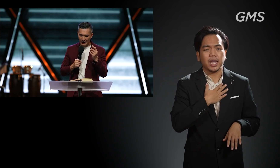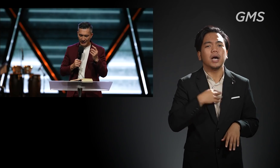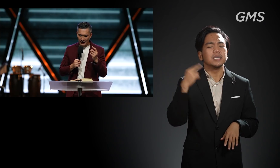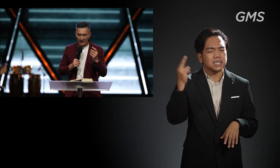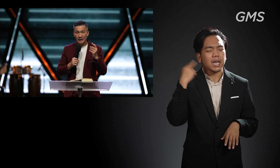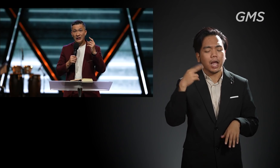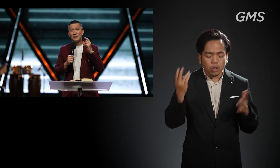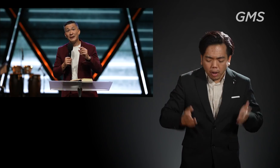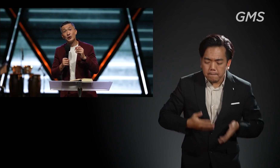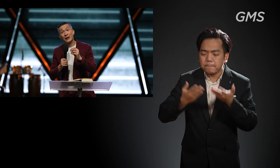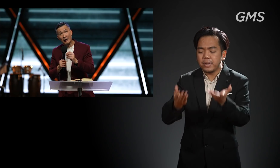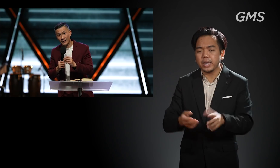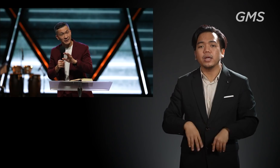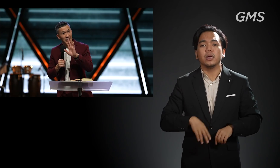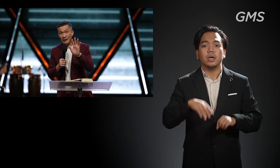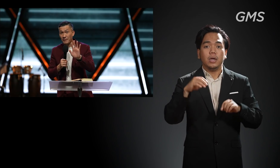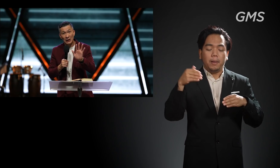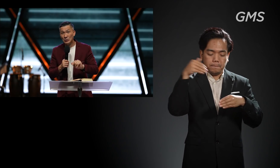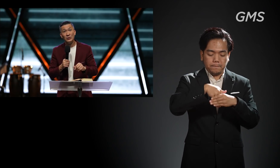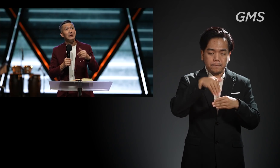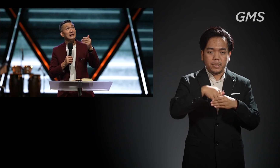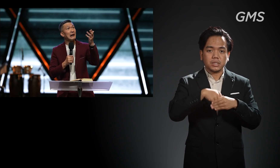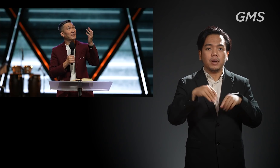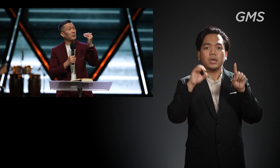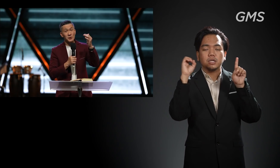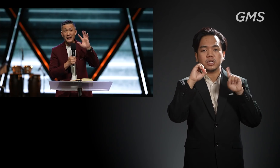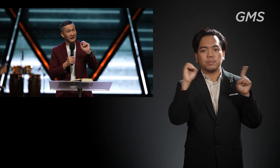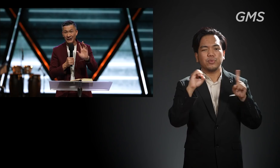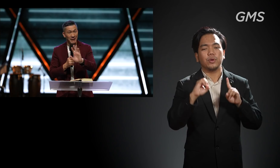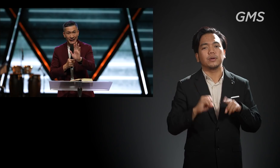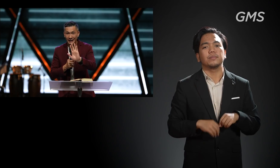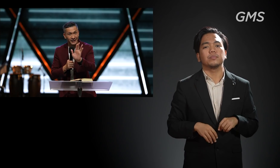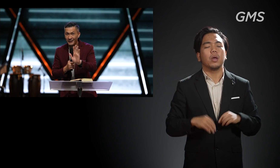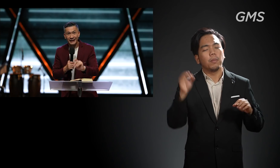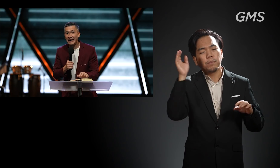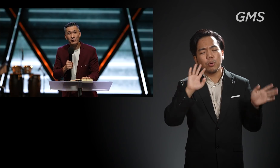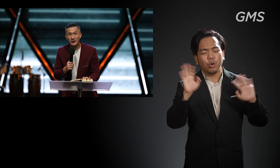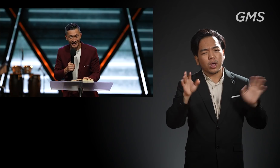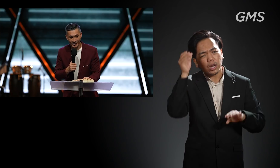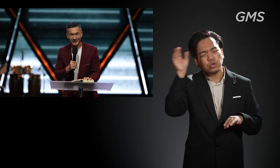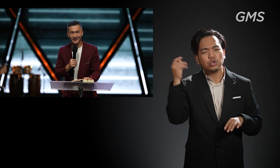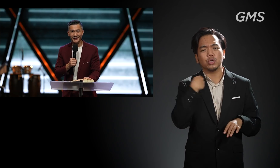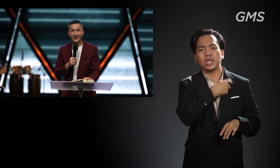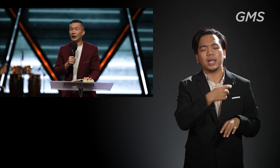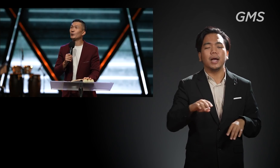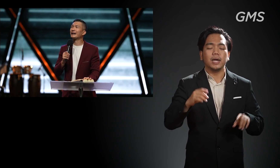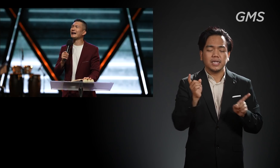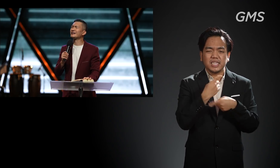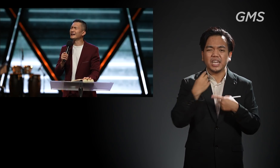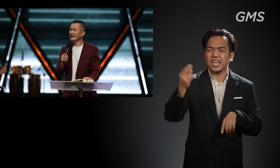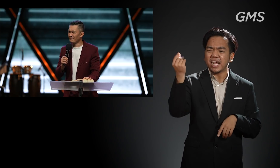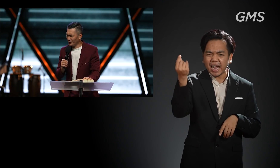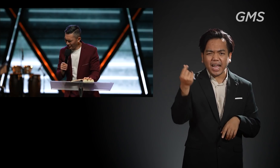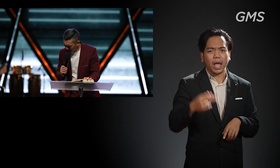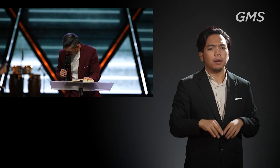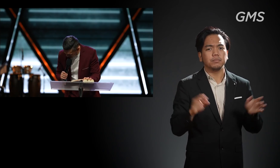Investasi di spiritual harvest tidak perlu dapat prosperity kembali. Tidak usah itu. Kalau Tuhan